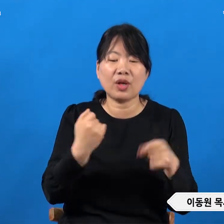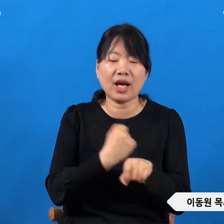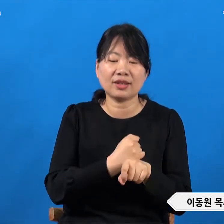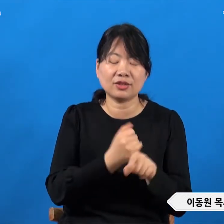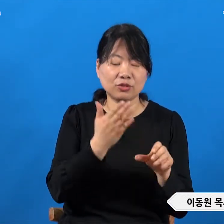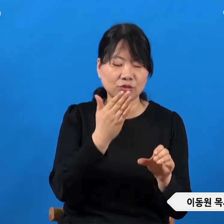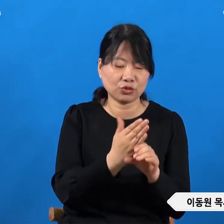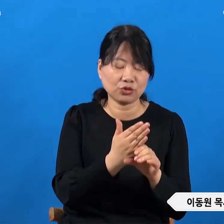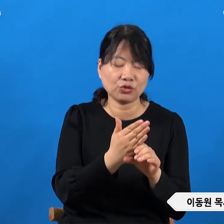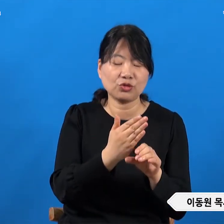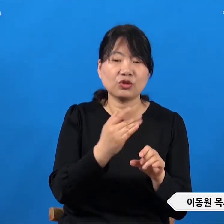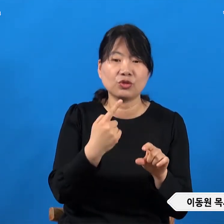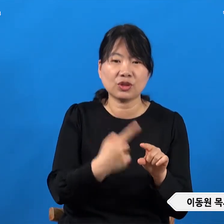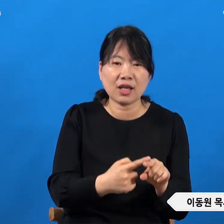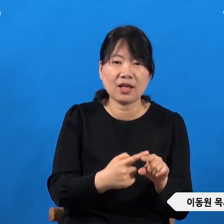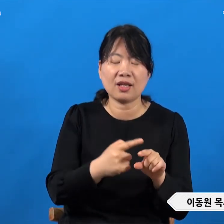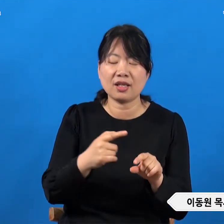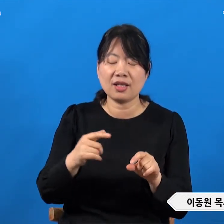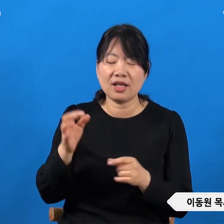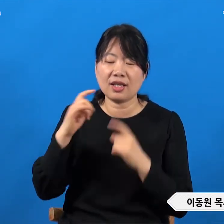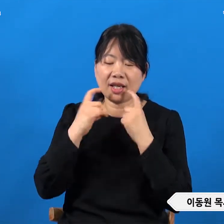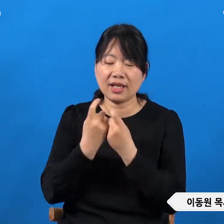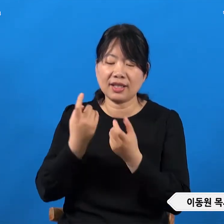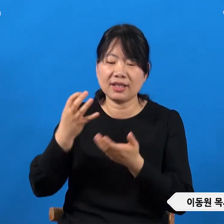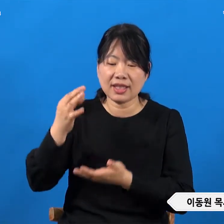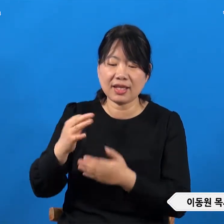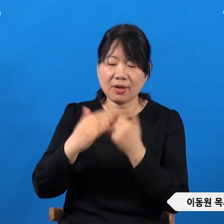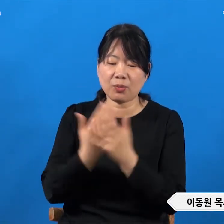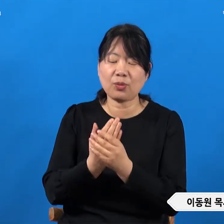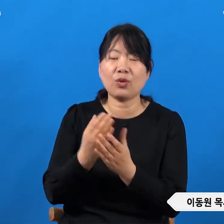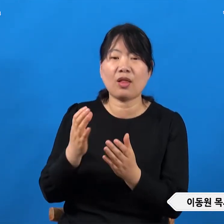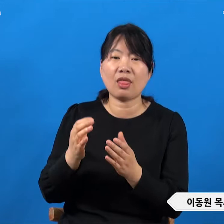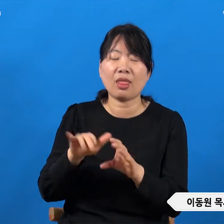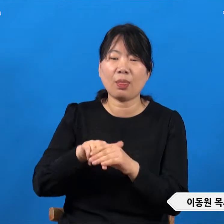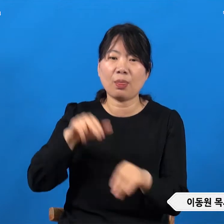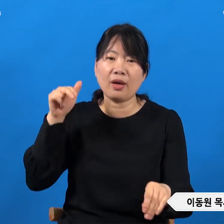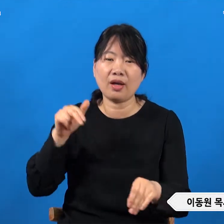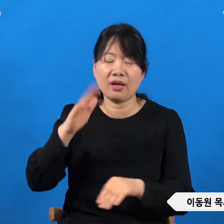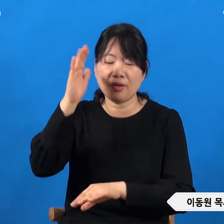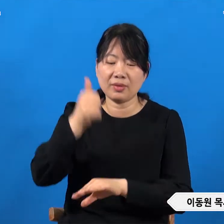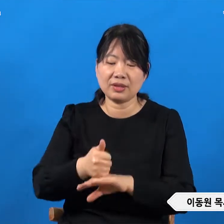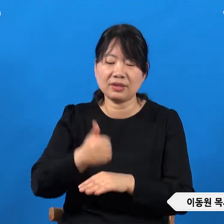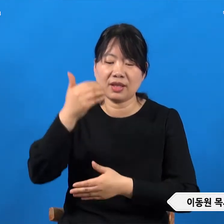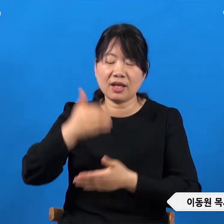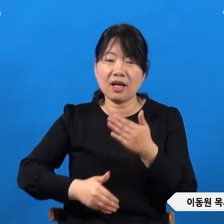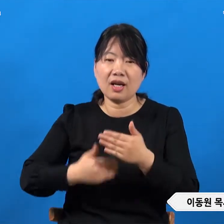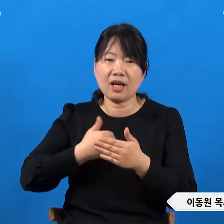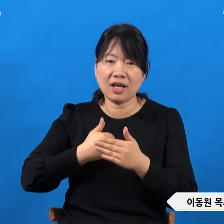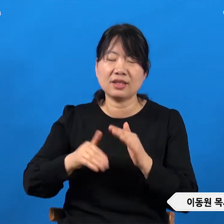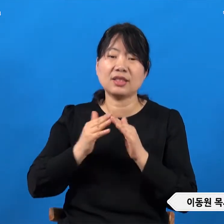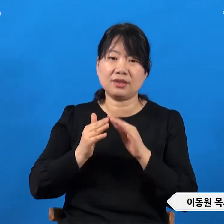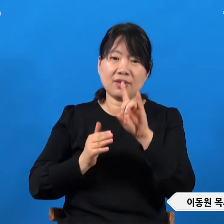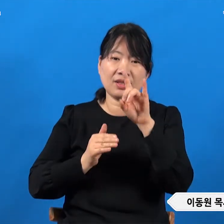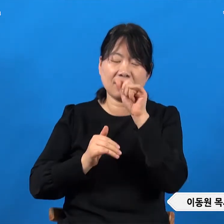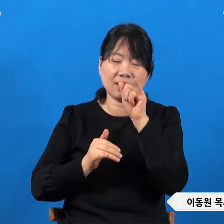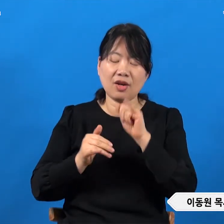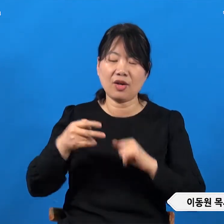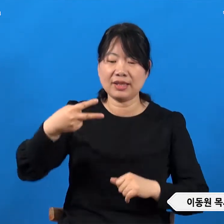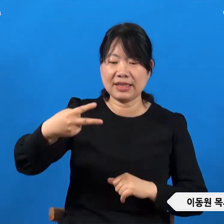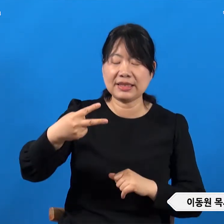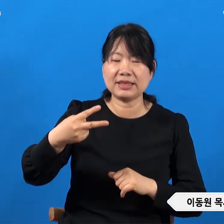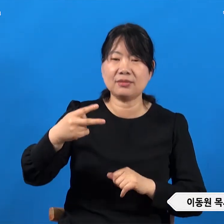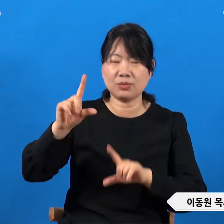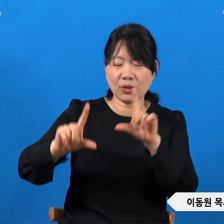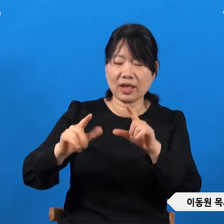하는 동안에 그는 이제 가산을 거의 다 탕진하게 됩니다. 마지막 남아있던 자기의 집이 있어요. 디귿자